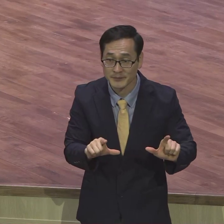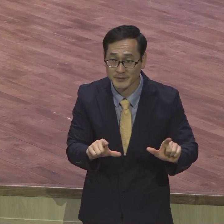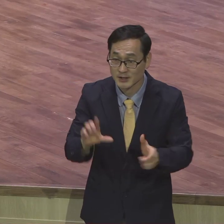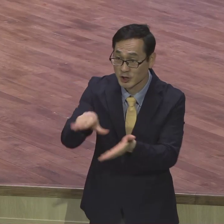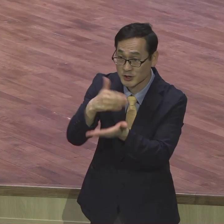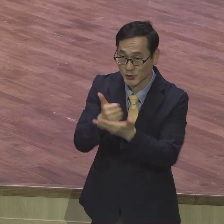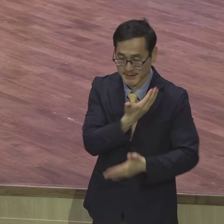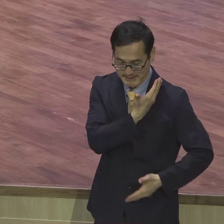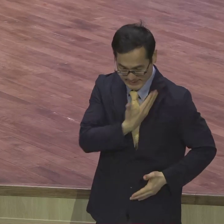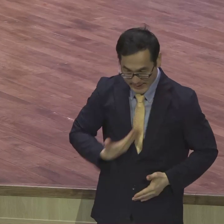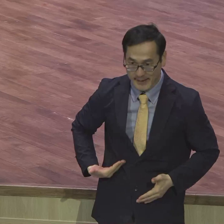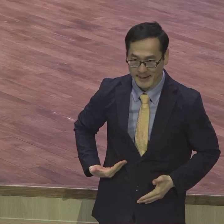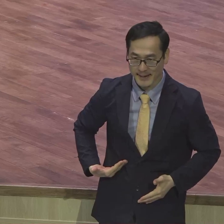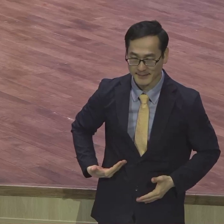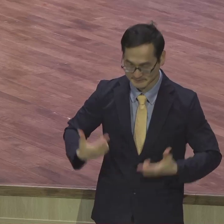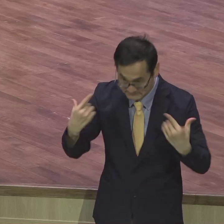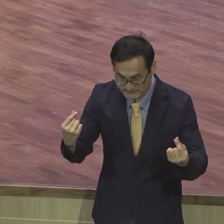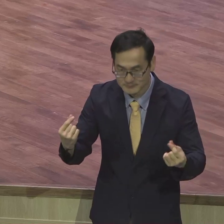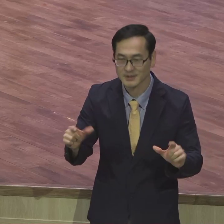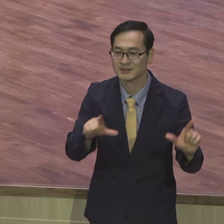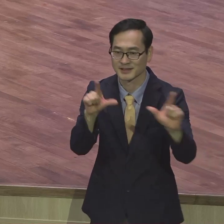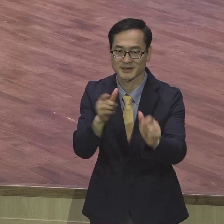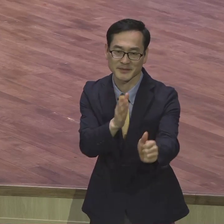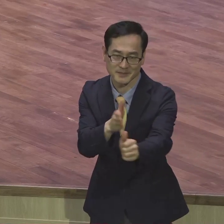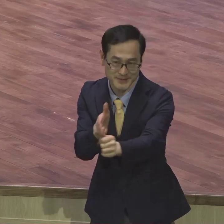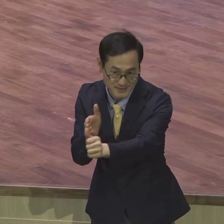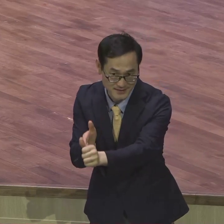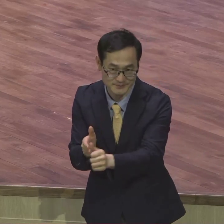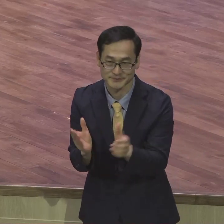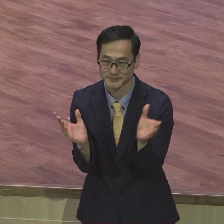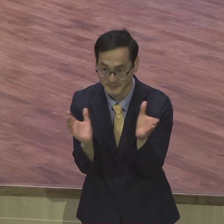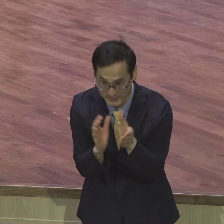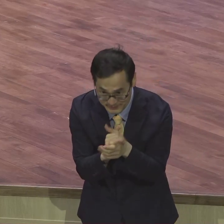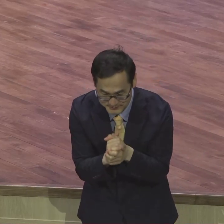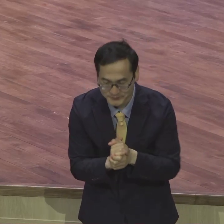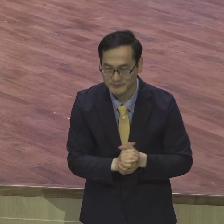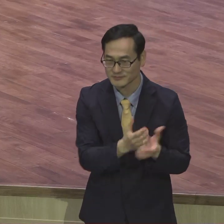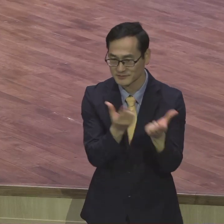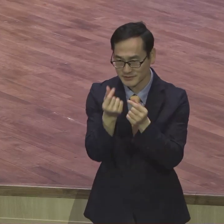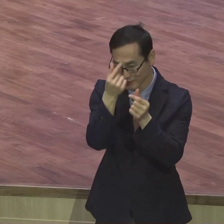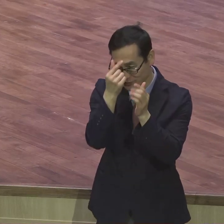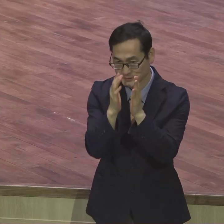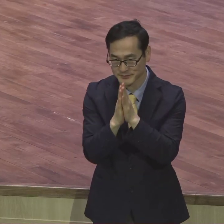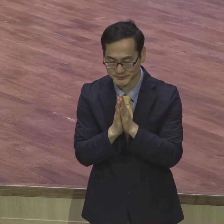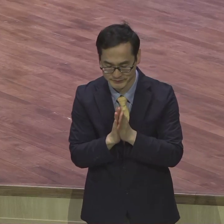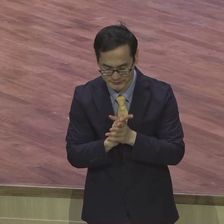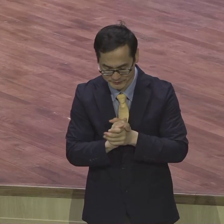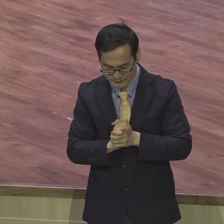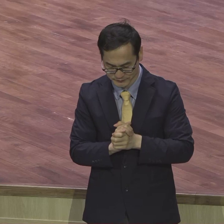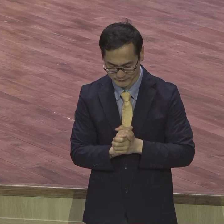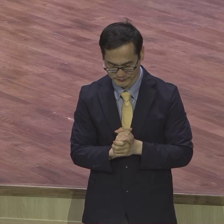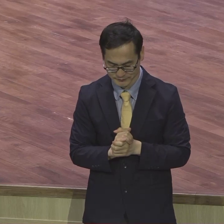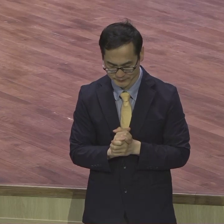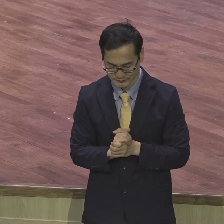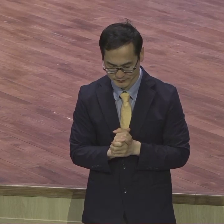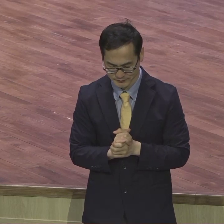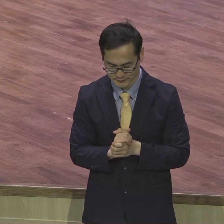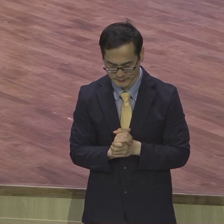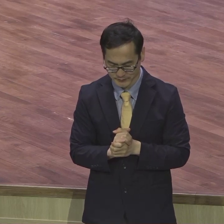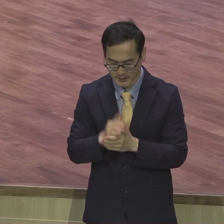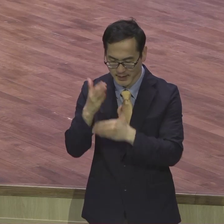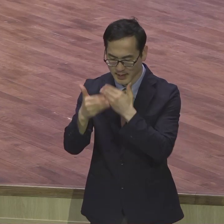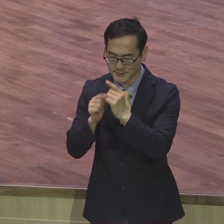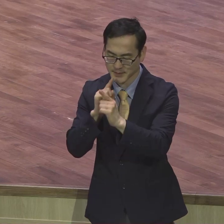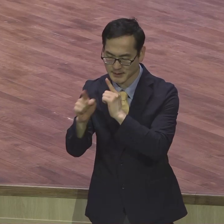제자들 다 되시기를 제문으로 축복합니다. 기도합시다. 아버지 하나님 오늘 우리 예원계의 성도들 정말 주신 말씀